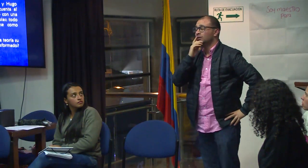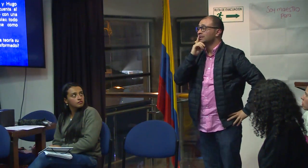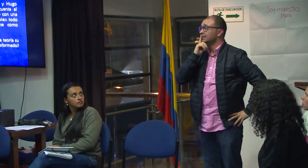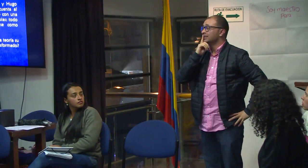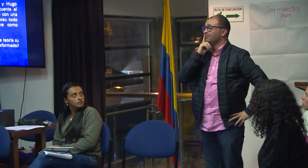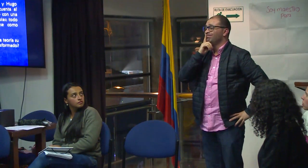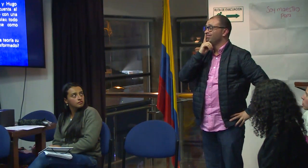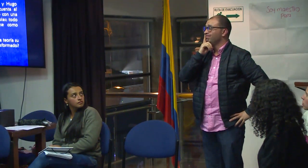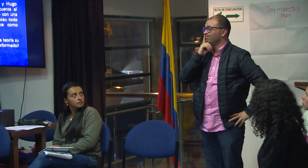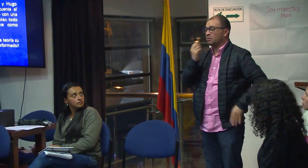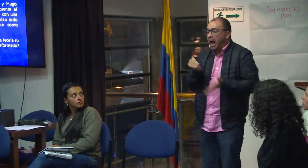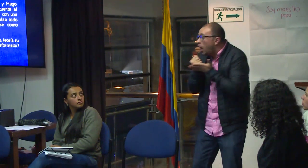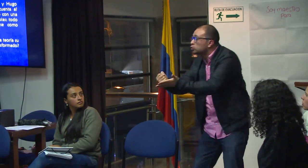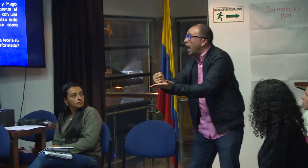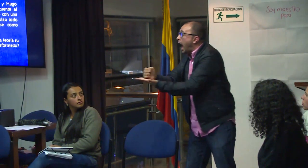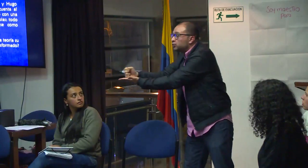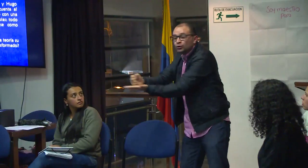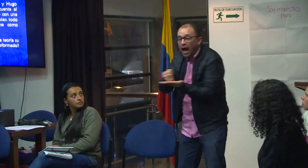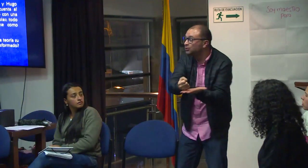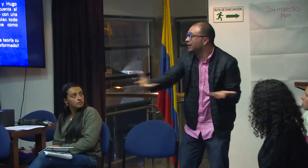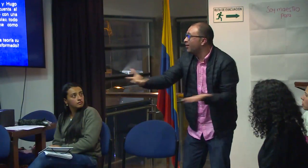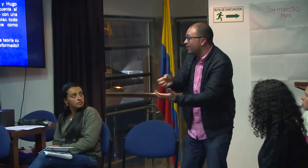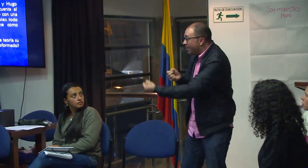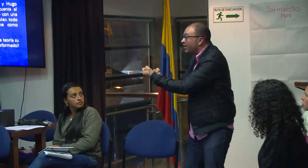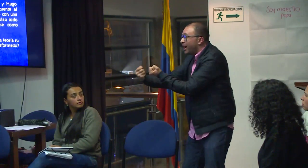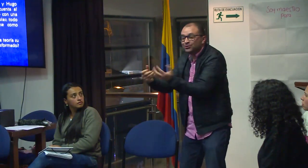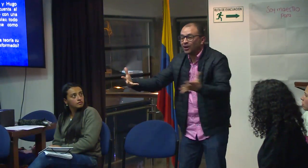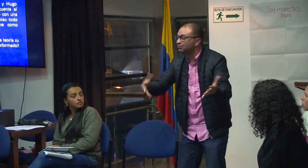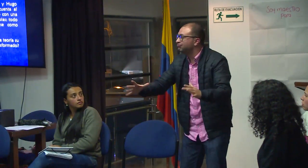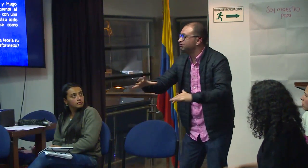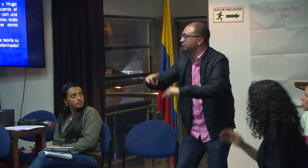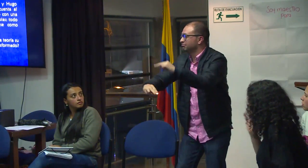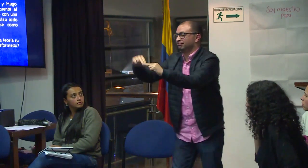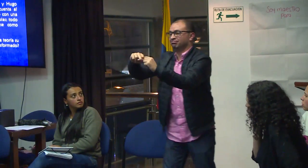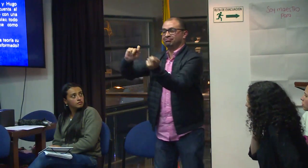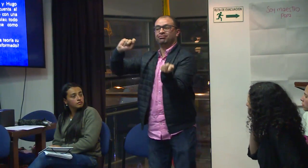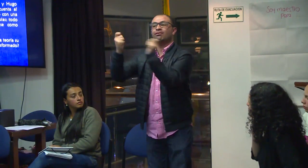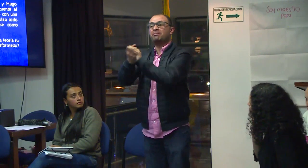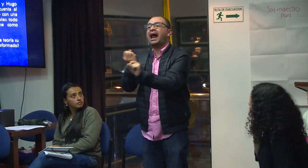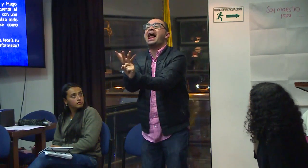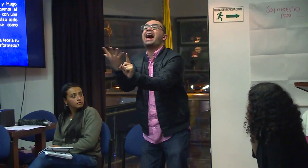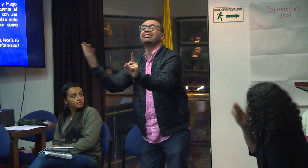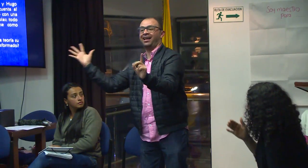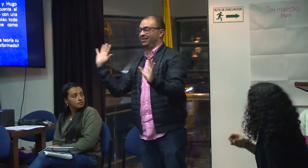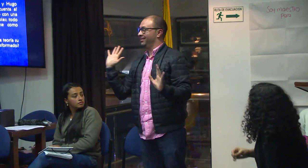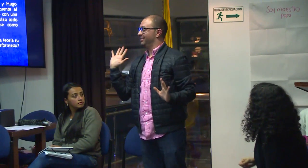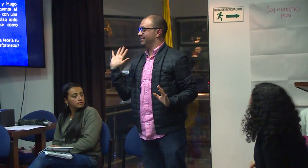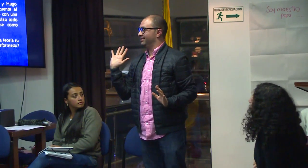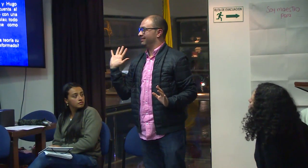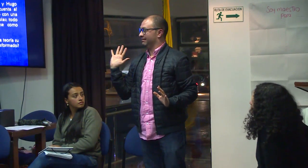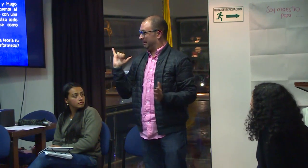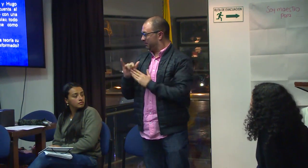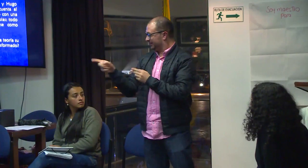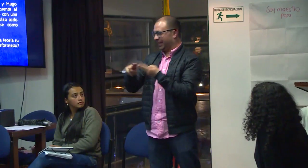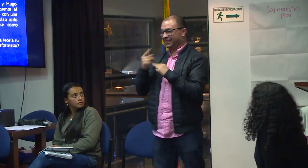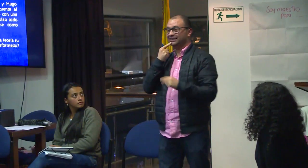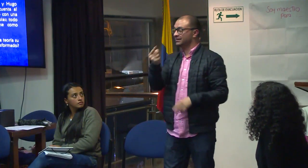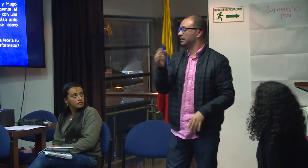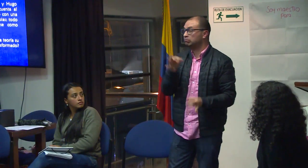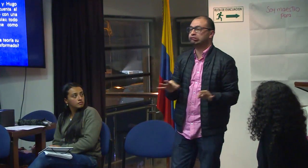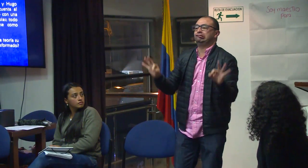su imagen, desde lo que él cree. Entonces, desde la alteridad es pensarnos qué apoyos realizo, qué procesos hago para